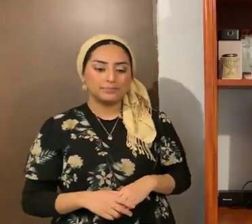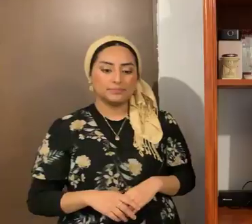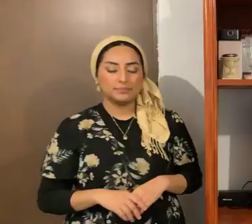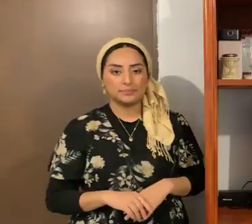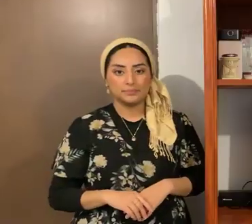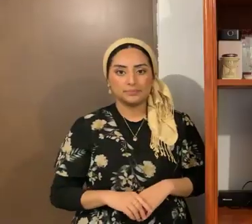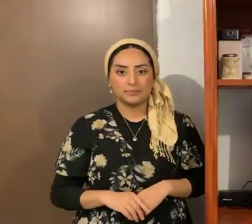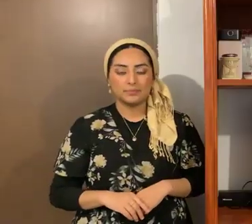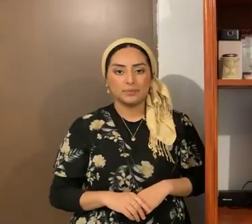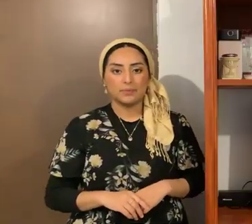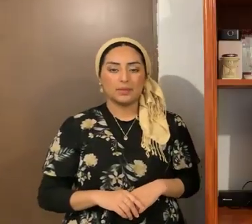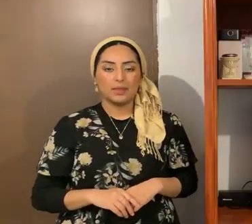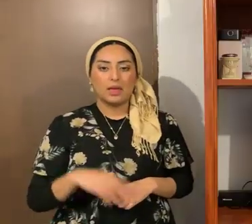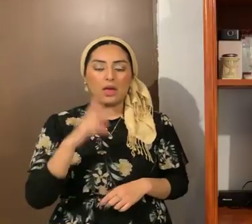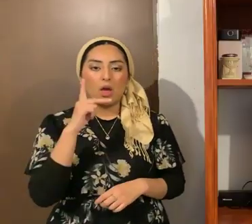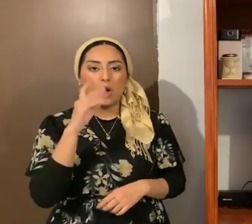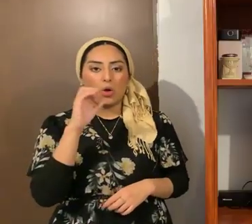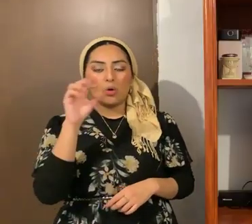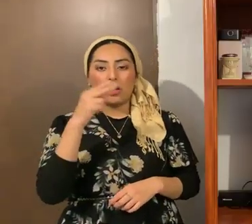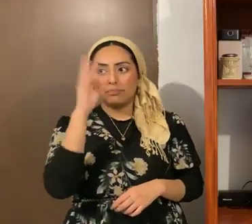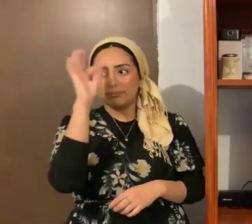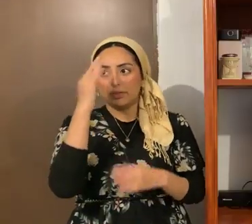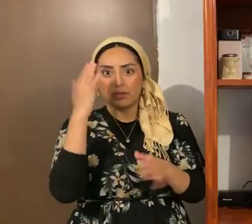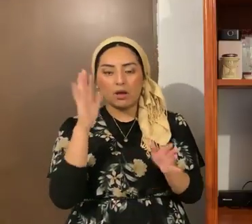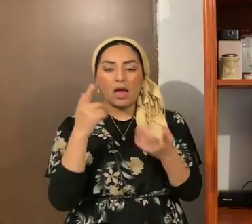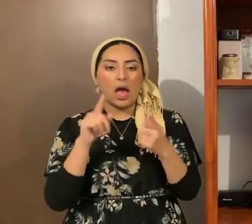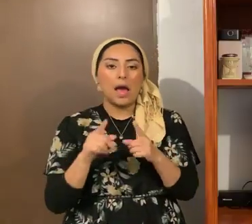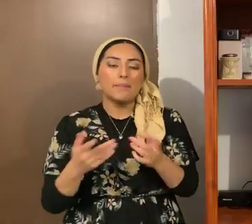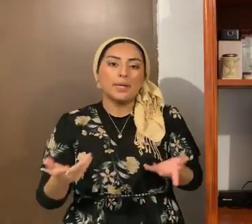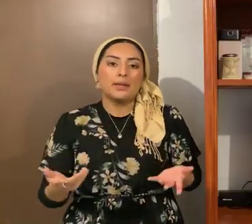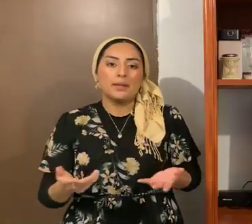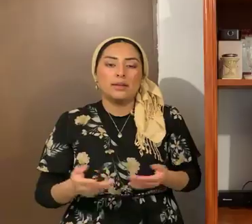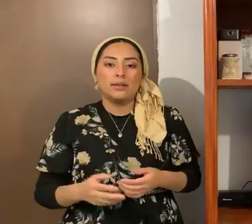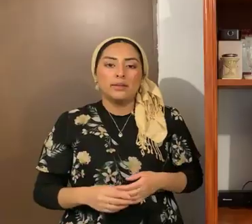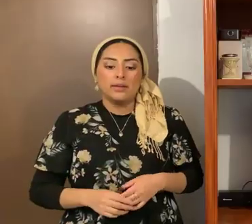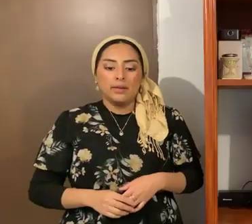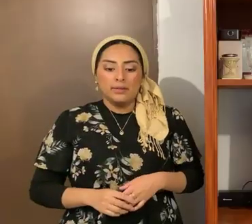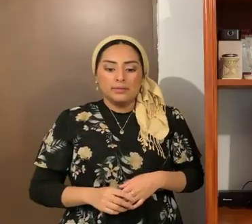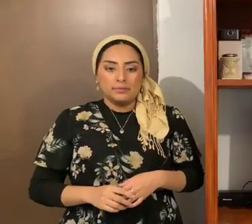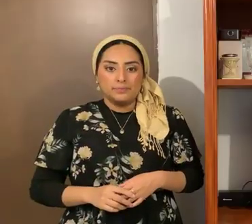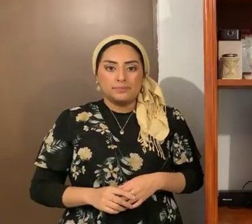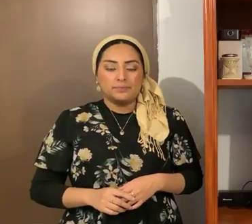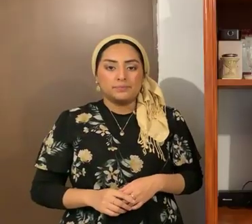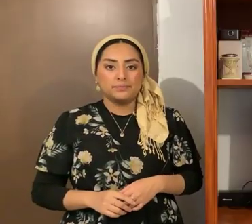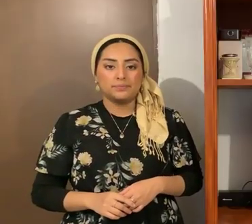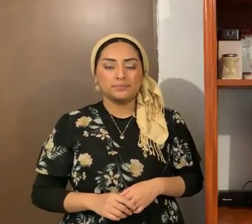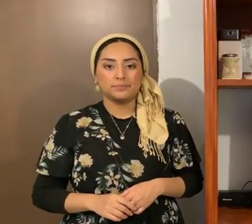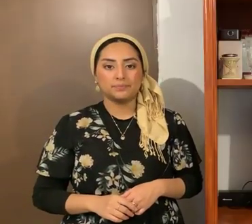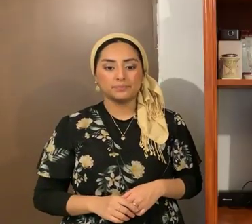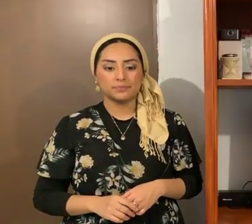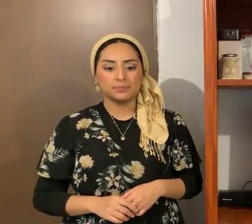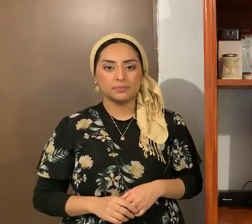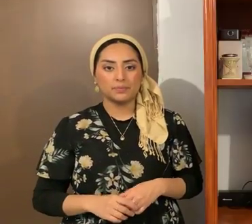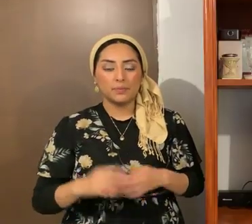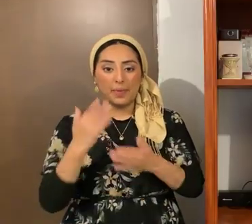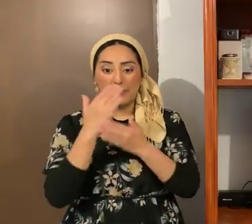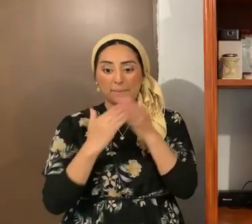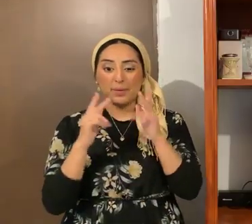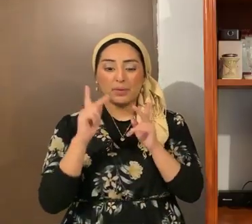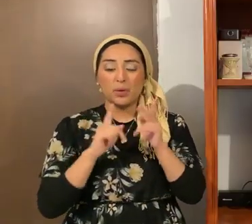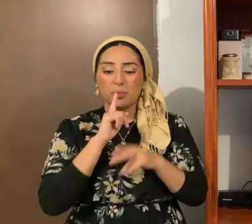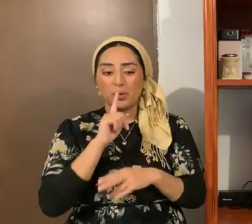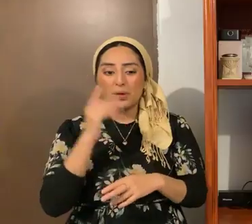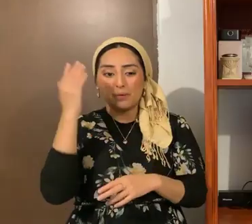decirlo, ignoraba qué pasaba y no por su intercesión se paga el fuego. Vaya, hay gente tan